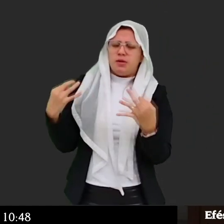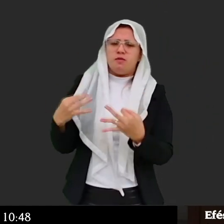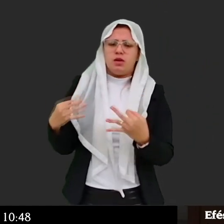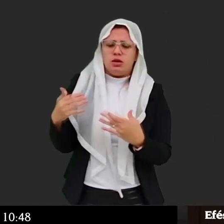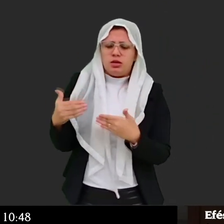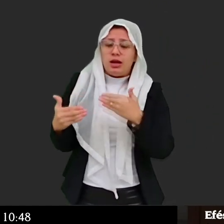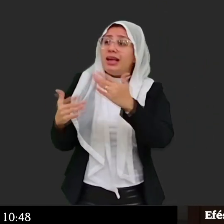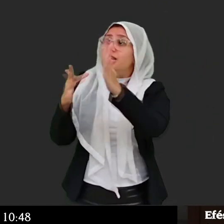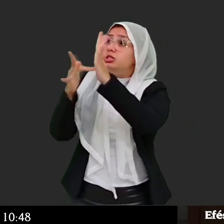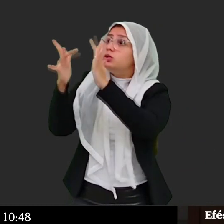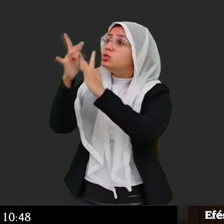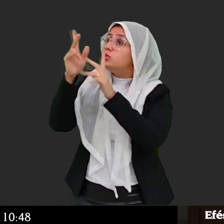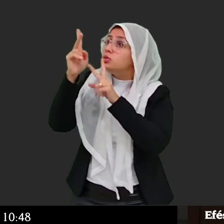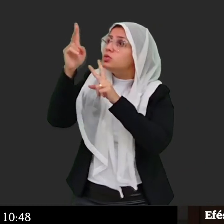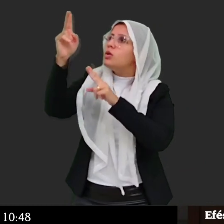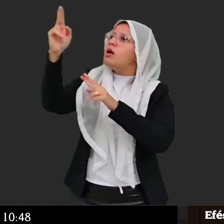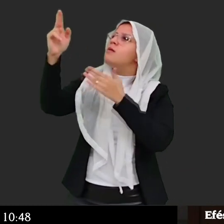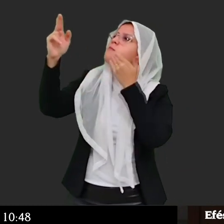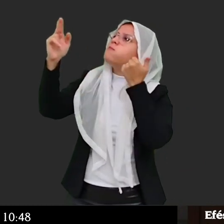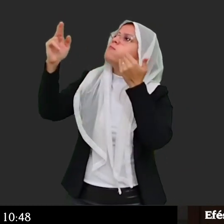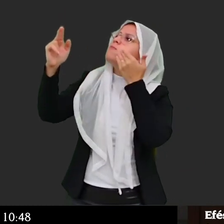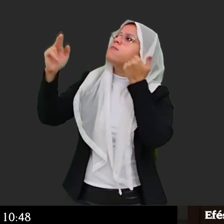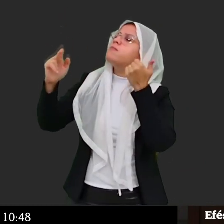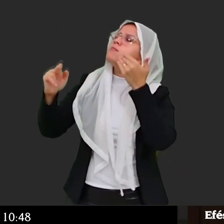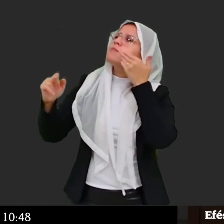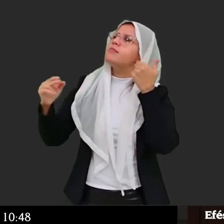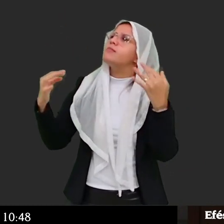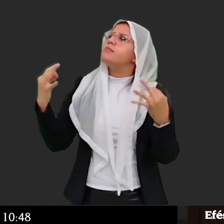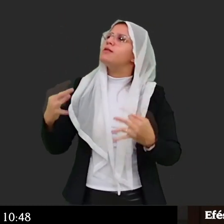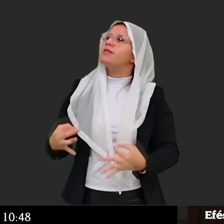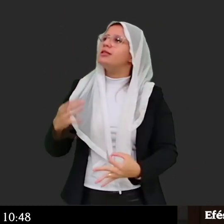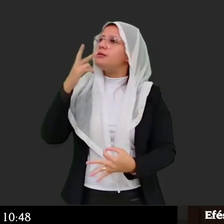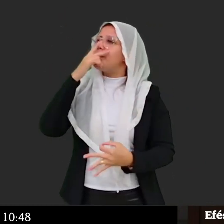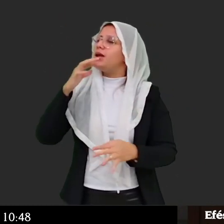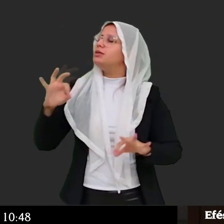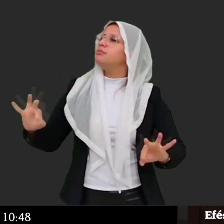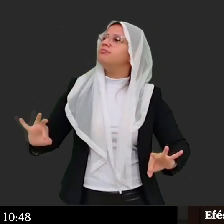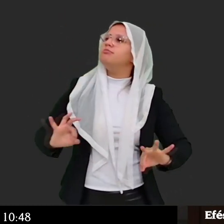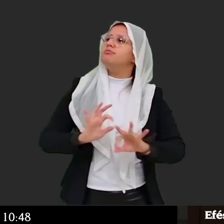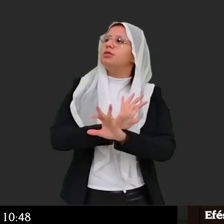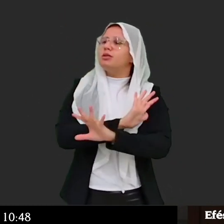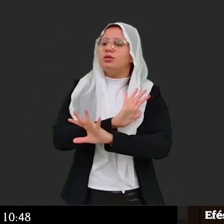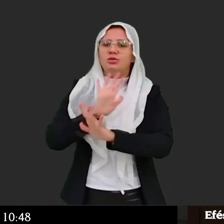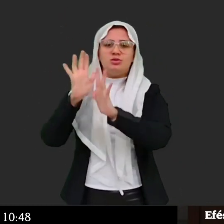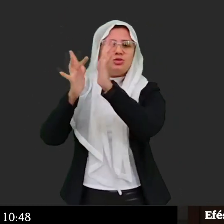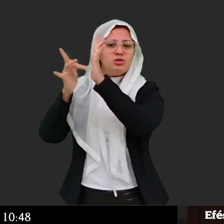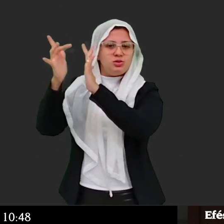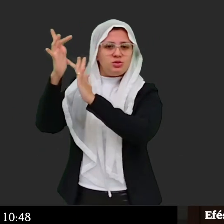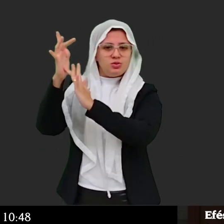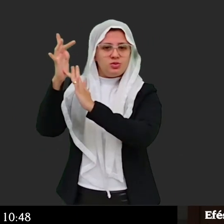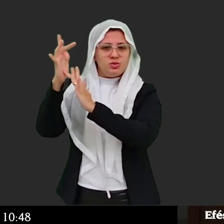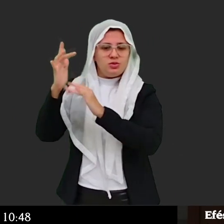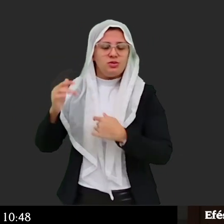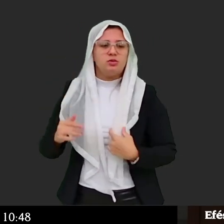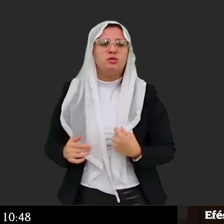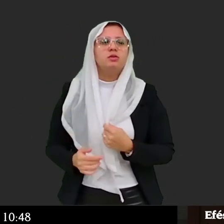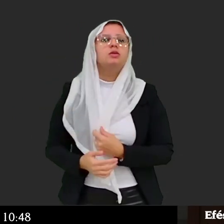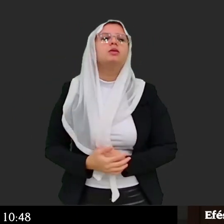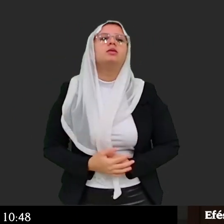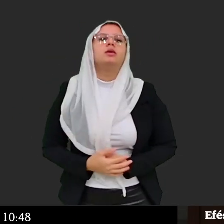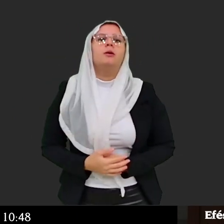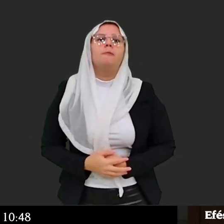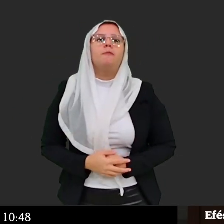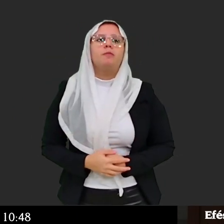de Deus, que é, então, a medida completa da estatura de Jesus Cristo. Este é o trabalho